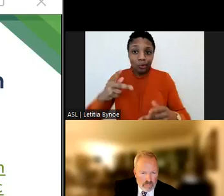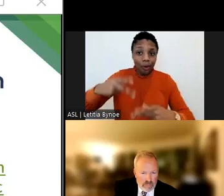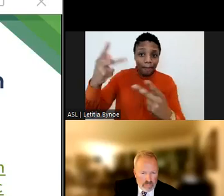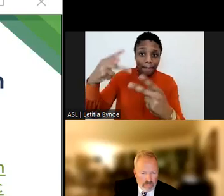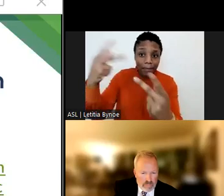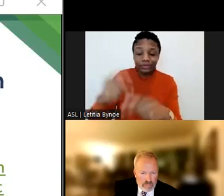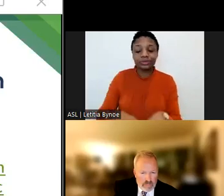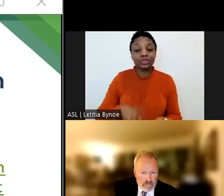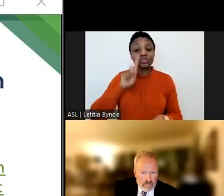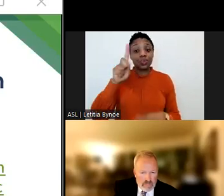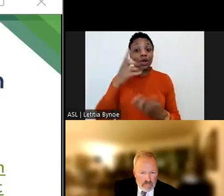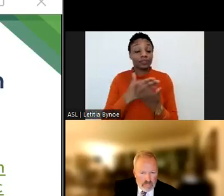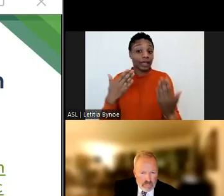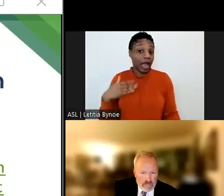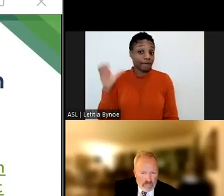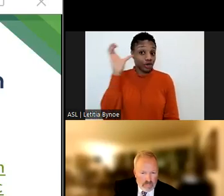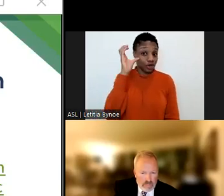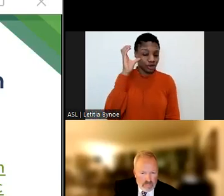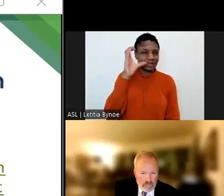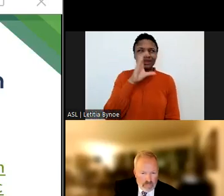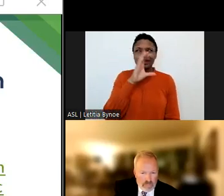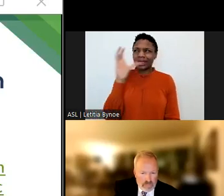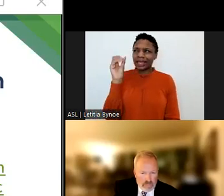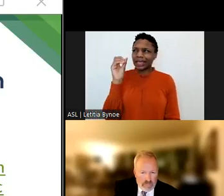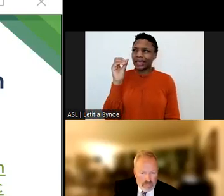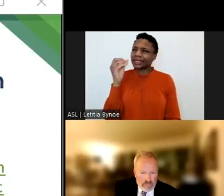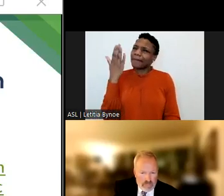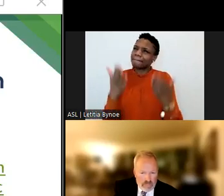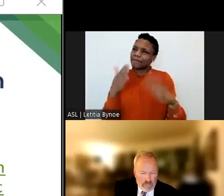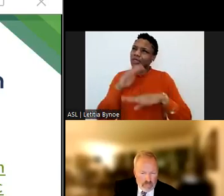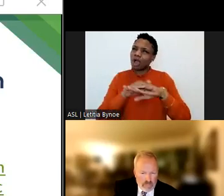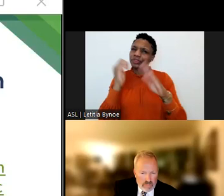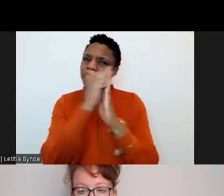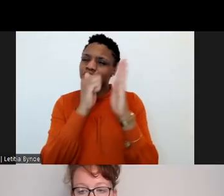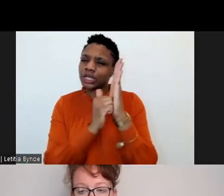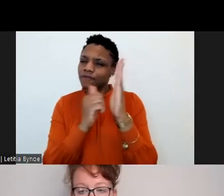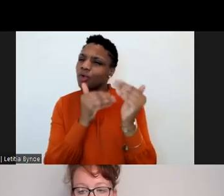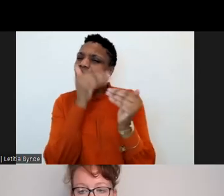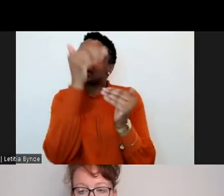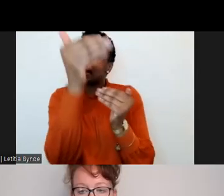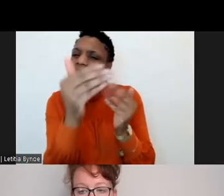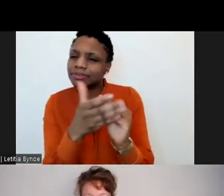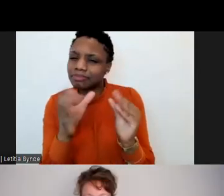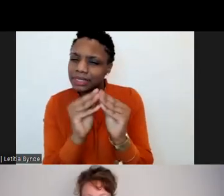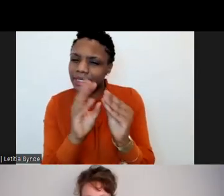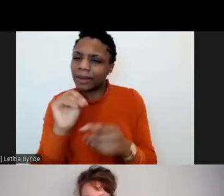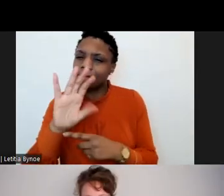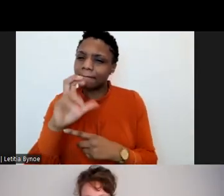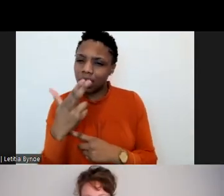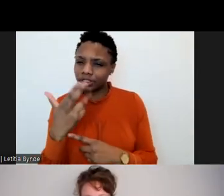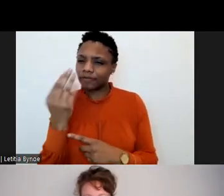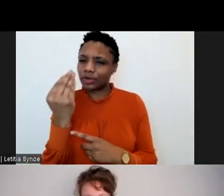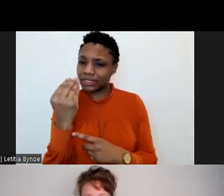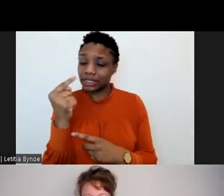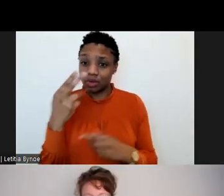Consejo quieran eh suplir eh vamos a verlos en los